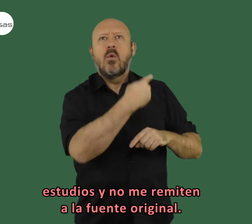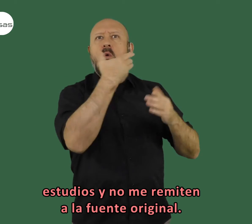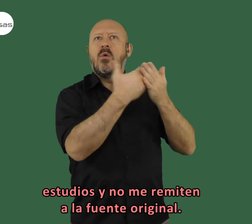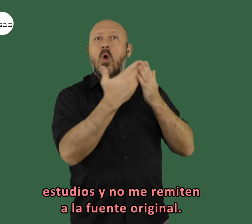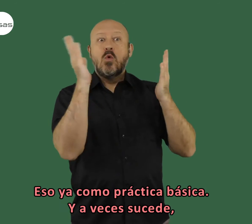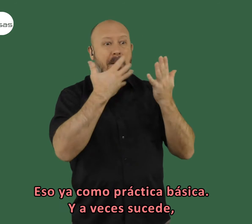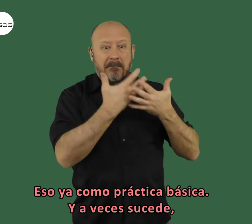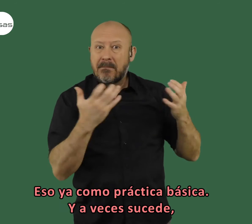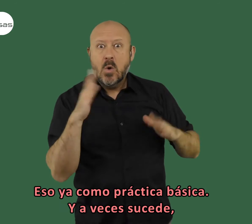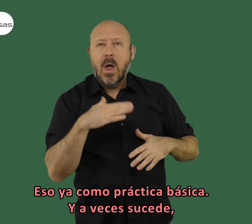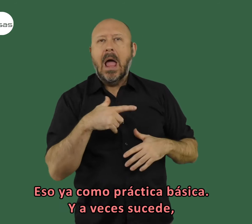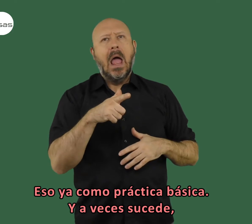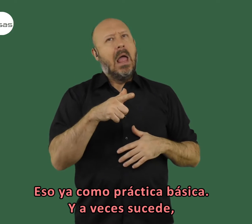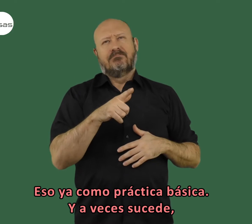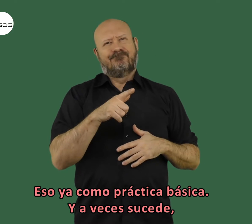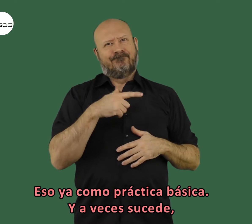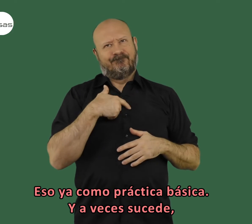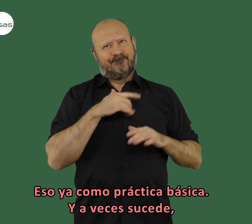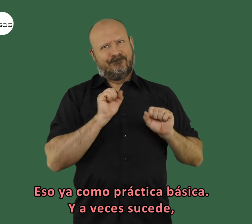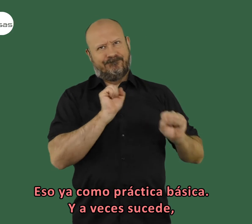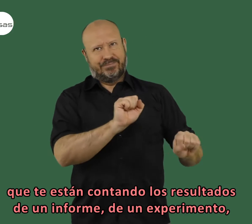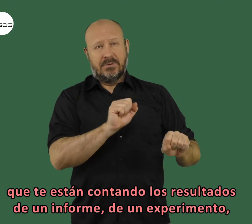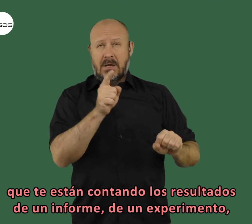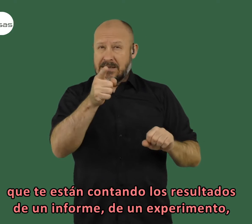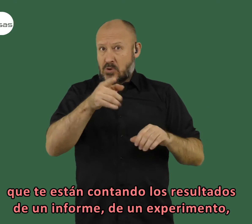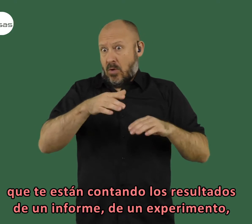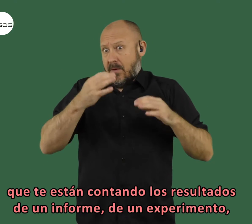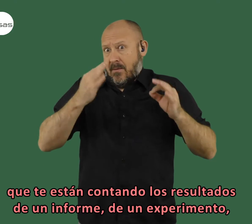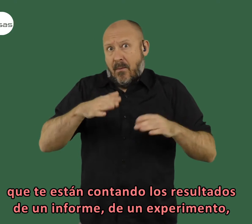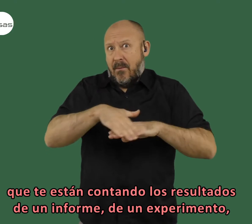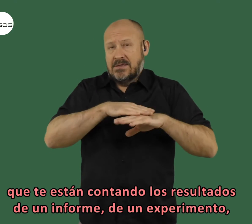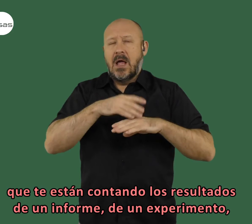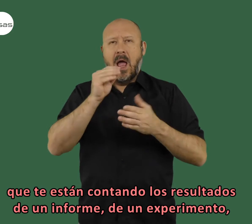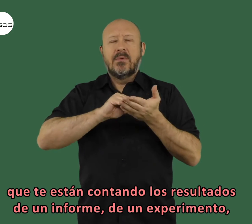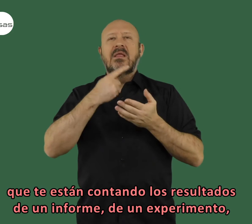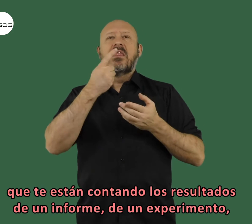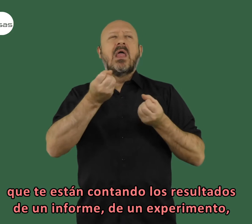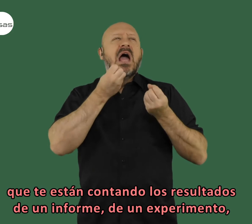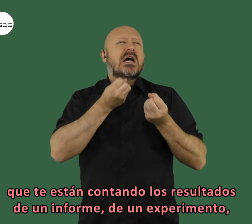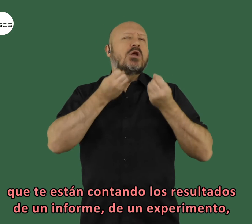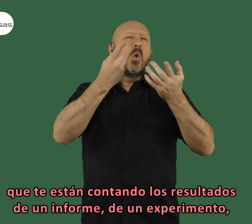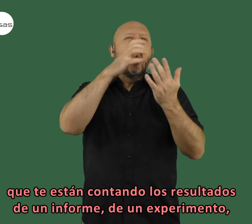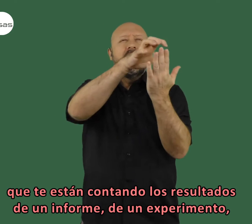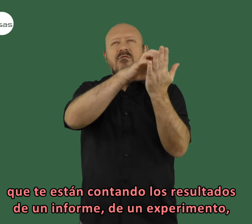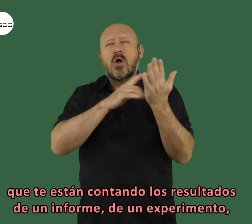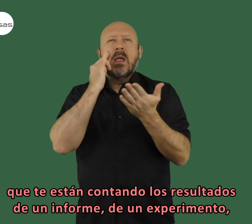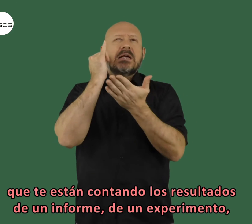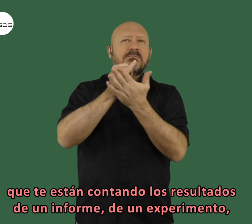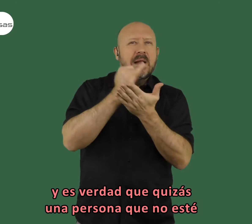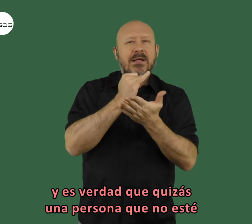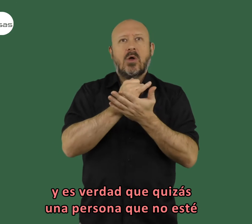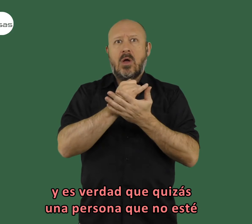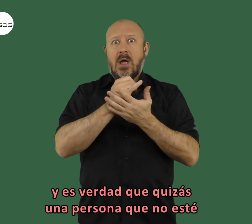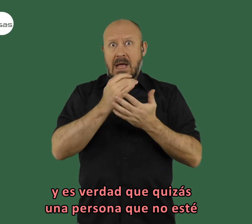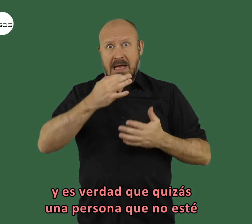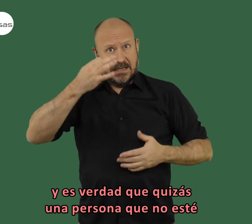la fuente original. Eso ya como práctica básica. Y a veces sucede, ¿no?, que pues te están contando los resultados de un informe, de un